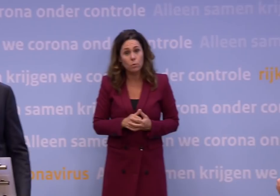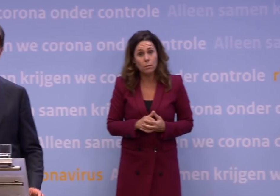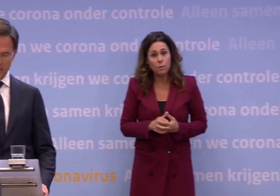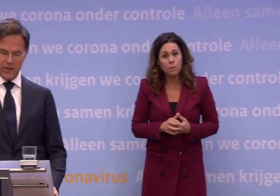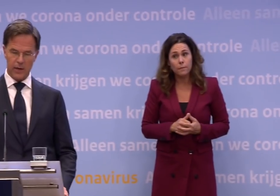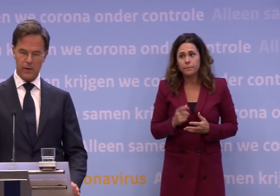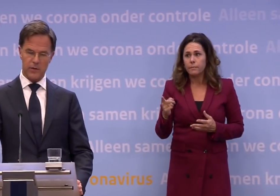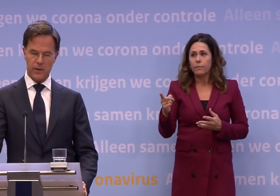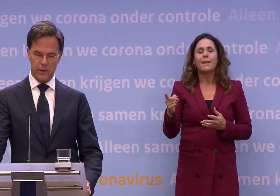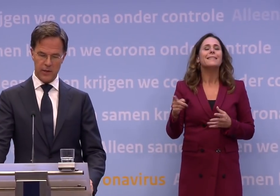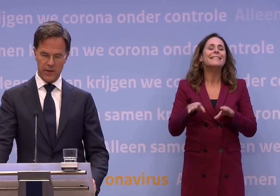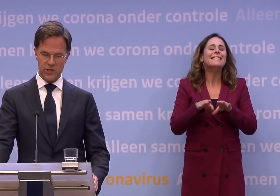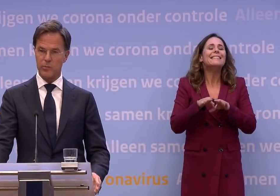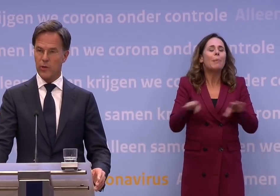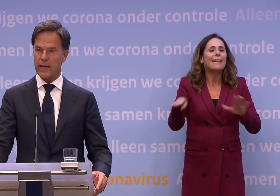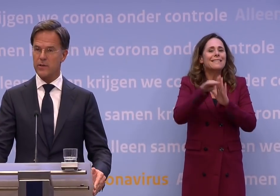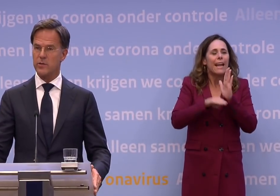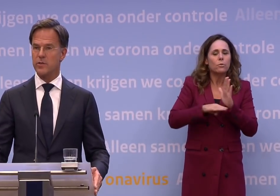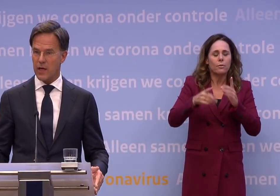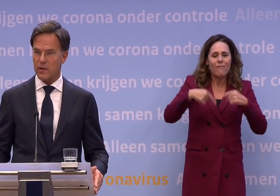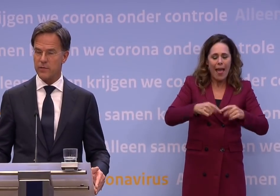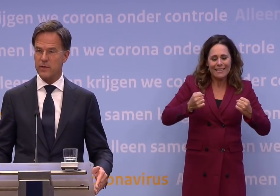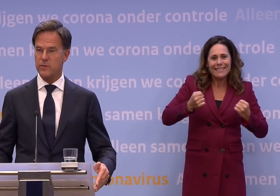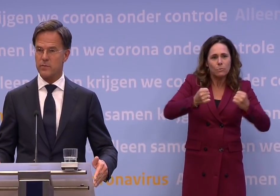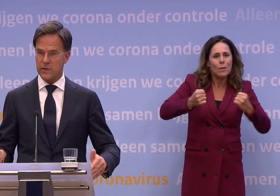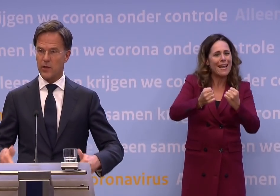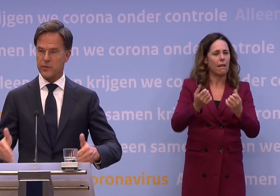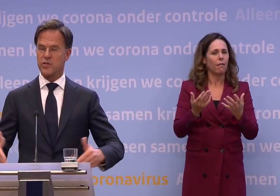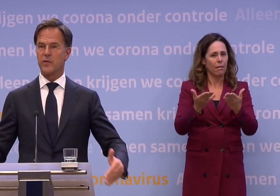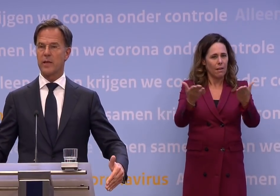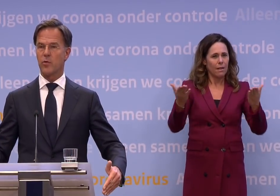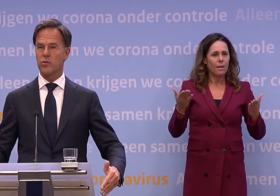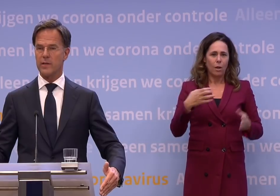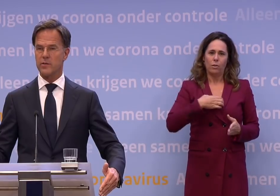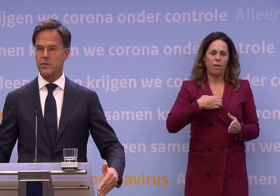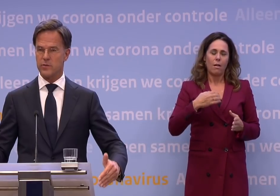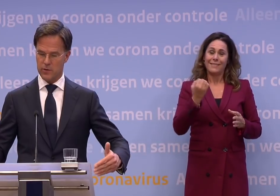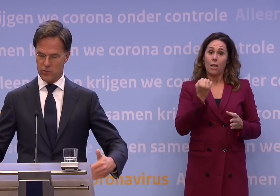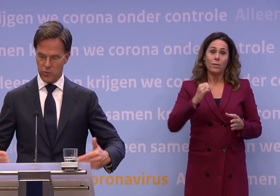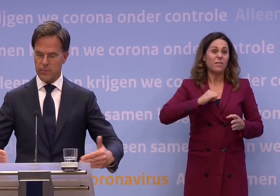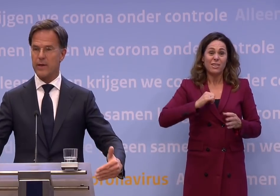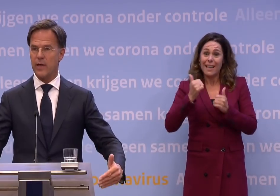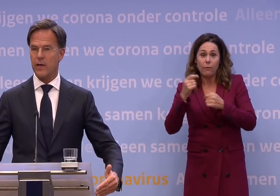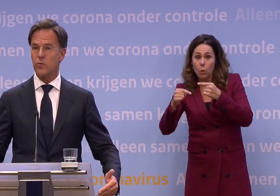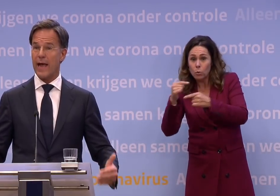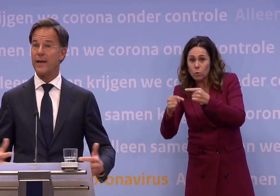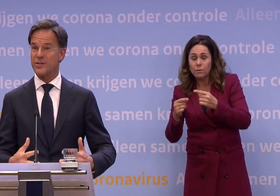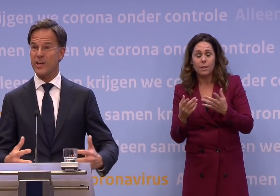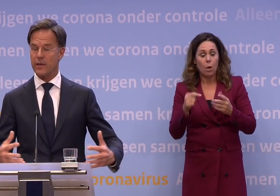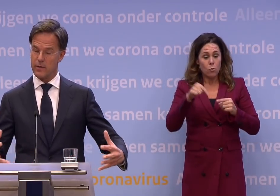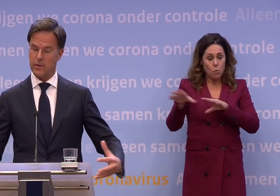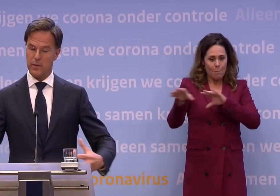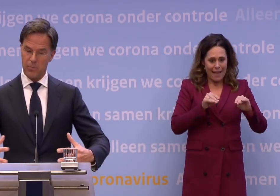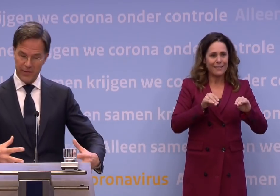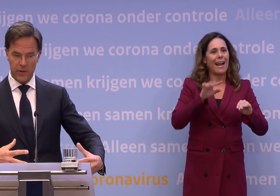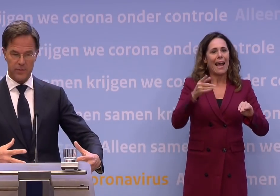het geval gaat zijn? neemt maatregelen die uiteraard stimuleren dat het gedrag, waar dat niet altijd vanzelf helemaal goed gaat, dat dat door die maatregelen, door eigenlijk te